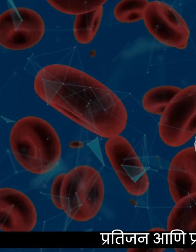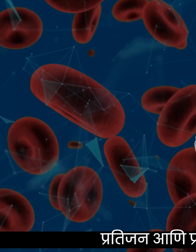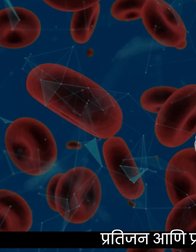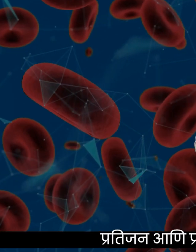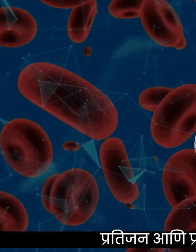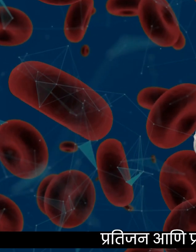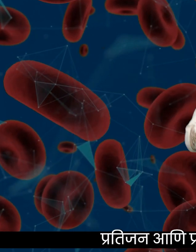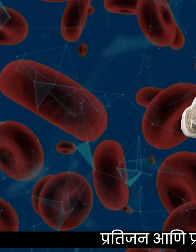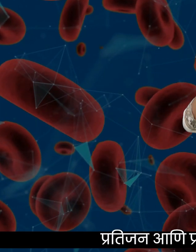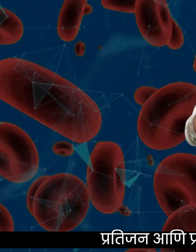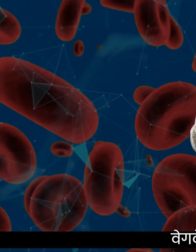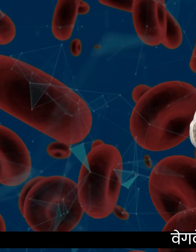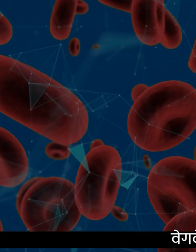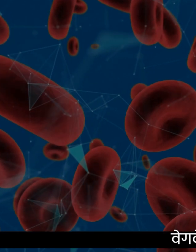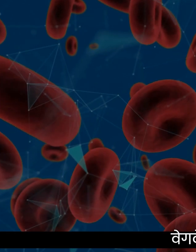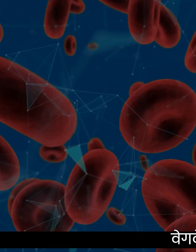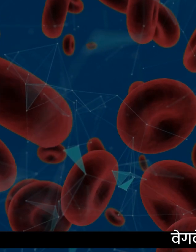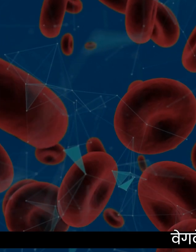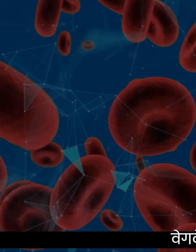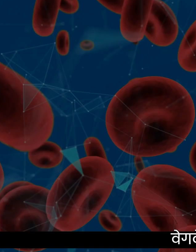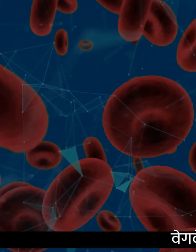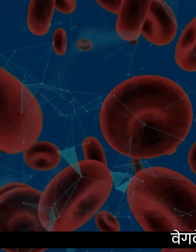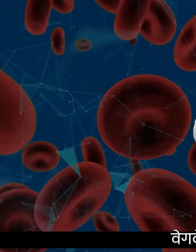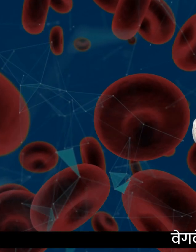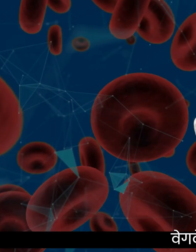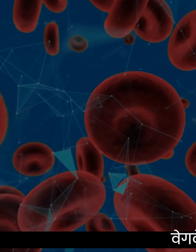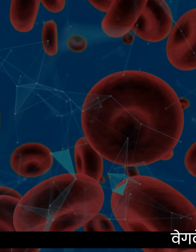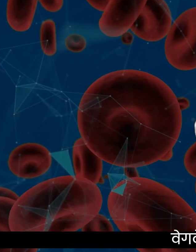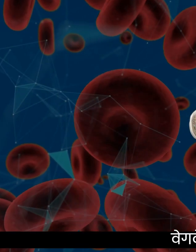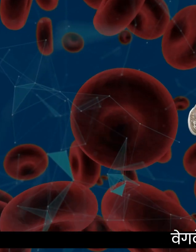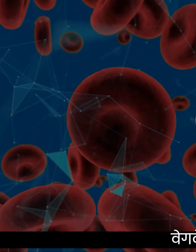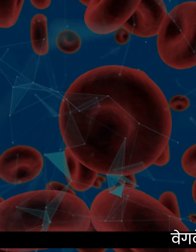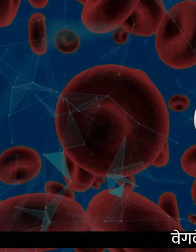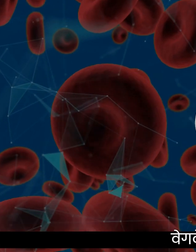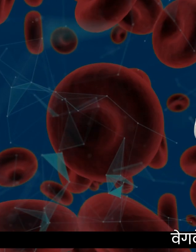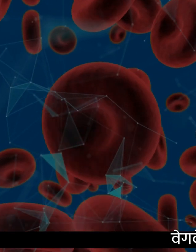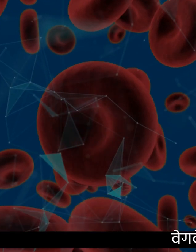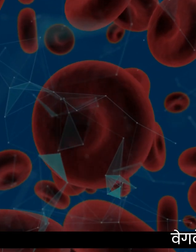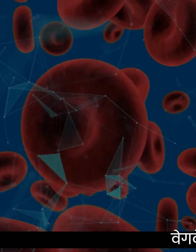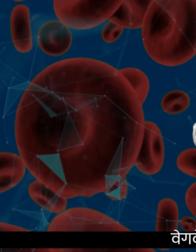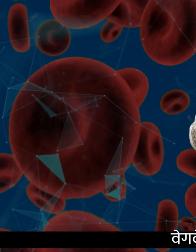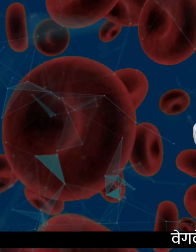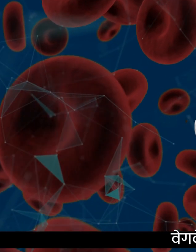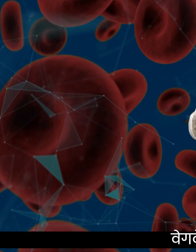प्रतिजन आणि प्रतिपिंड यांसारख्या प्रथिनांवर अवलंबून वेगवेगळे रक्तगट तयार होतात.